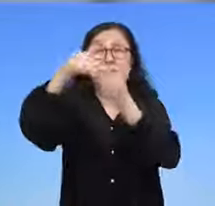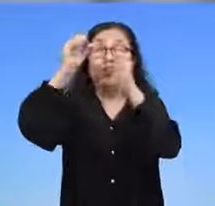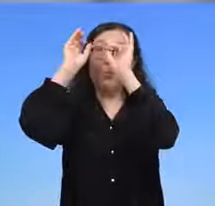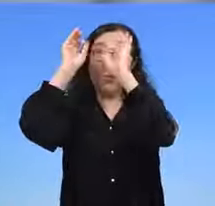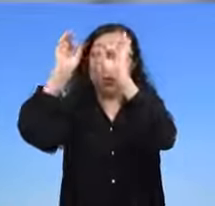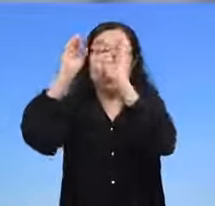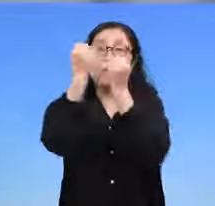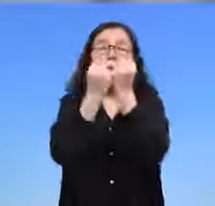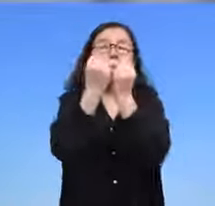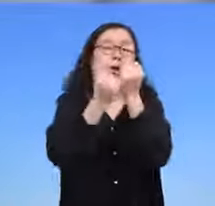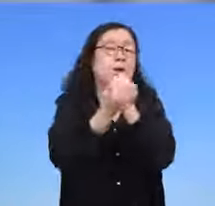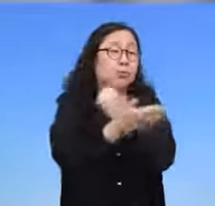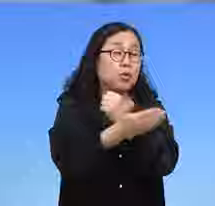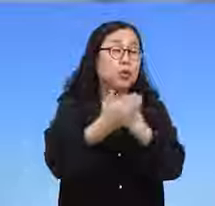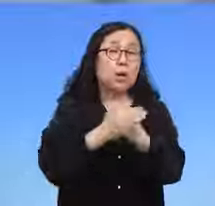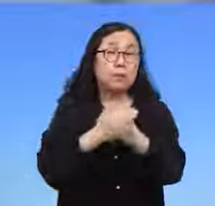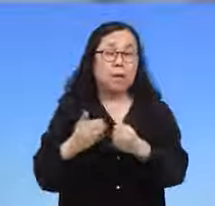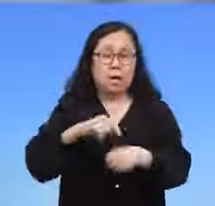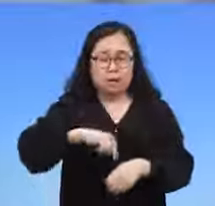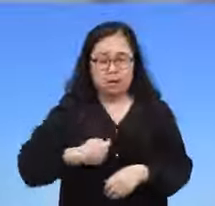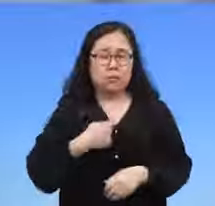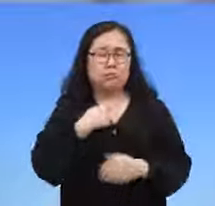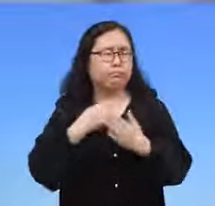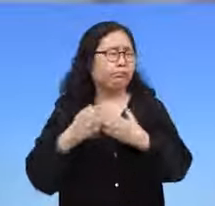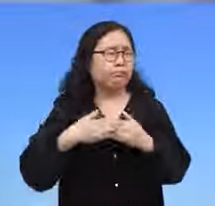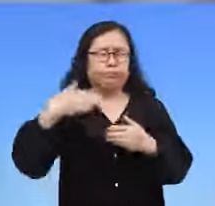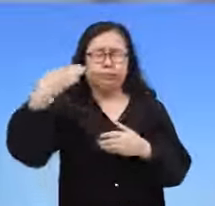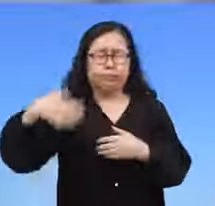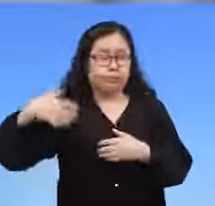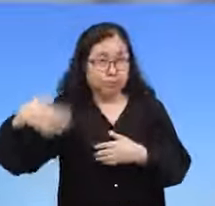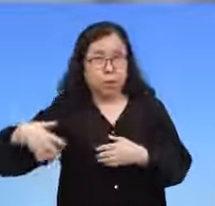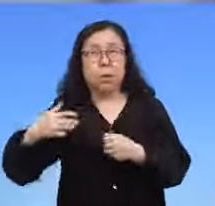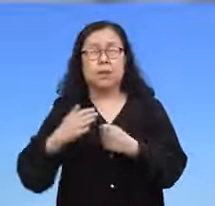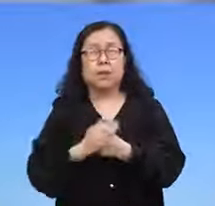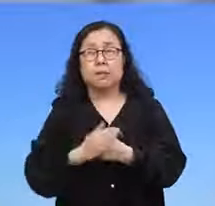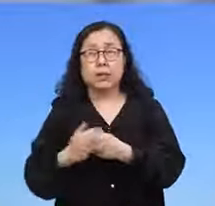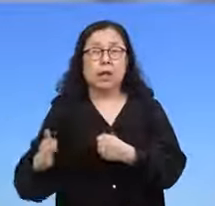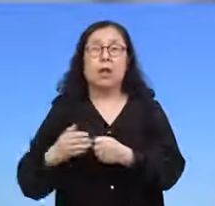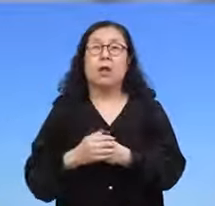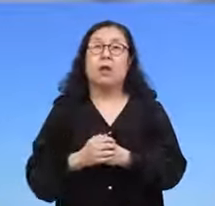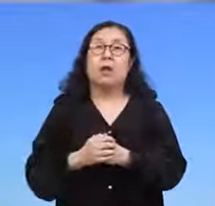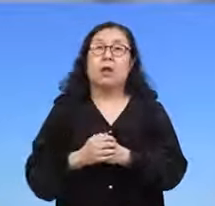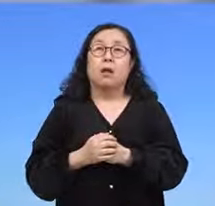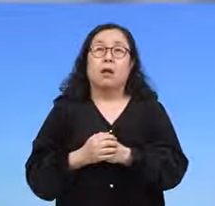때문이에요. 그러니까 아무리 설명해도 자기는 겪은 적이 없거든요.